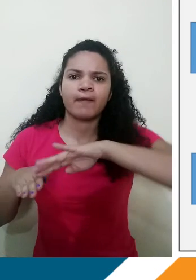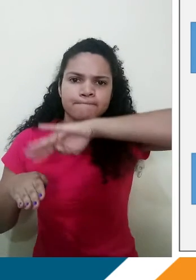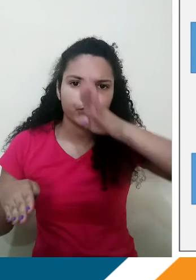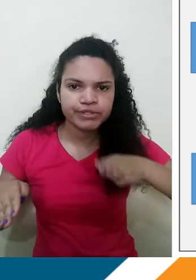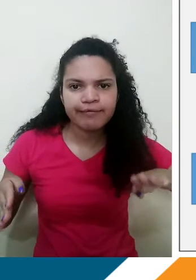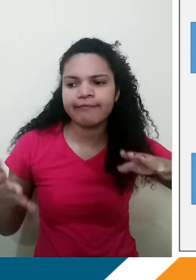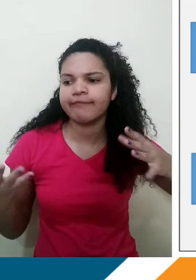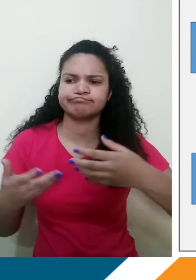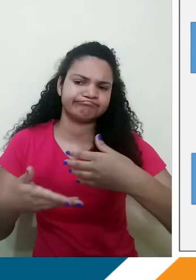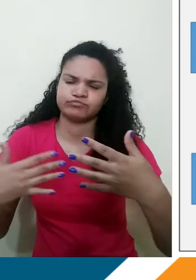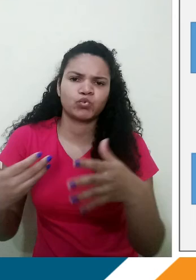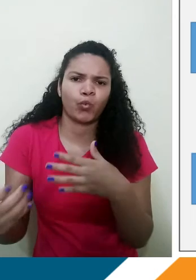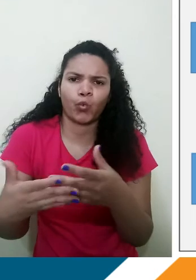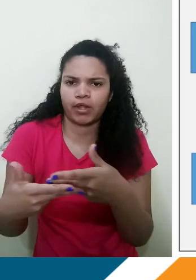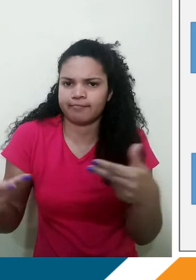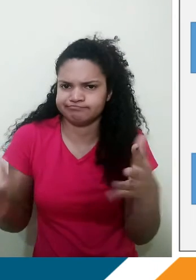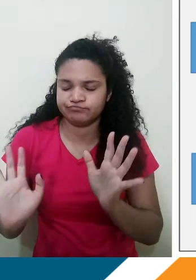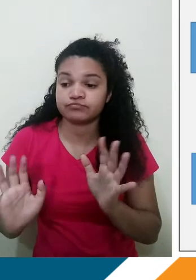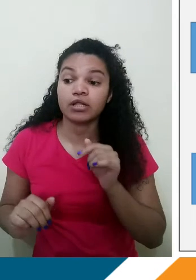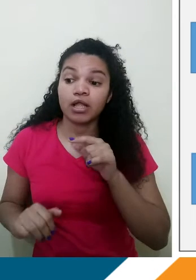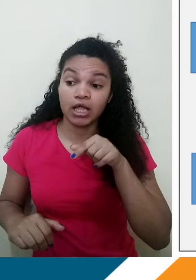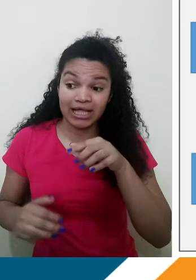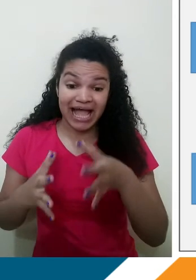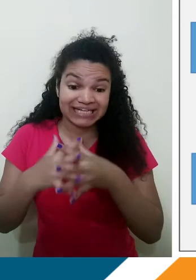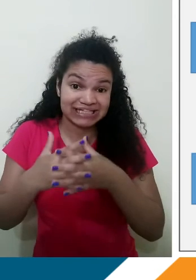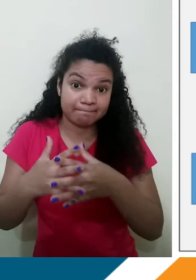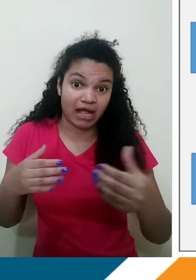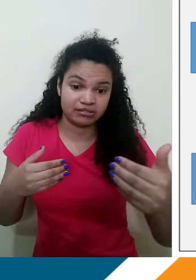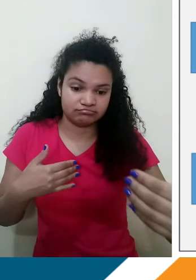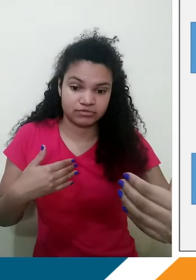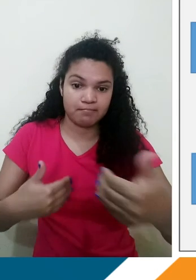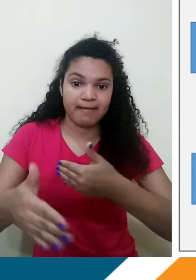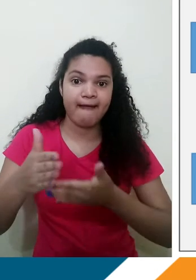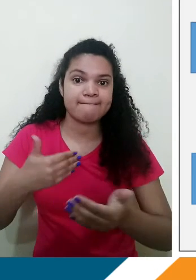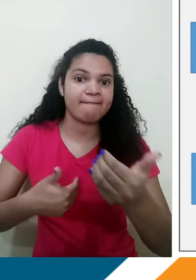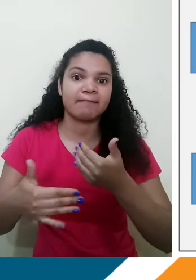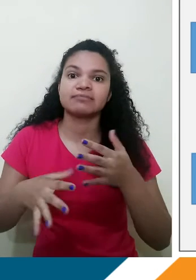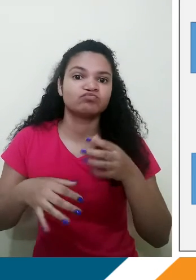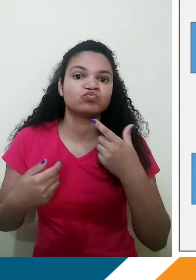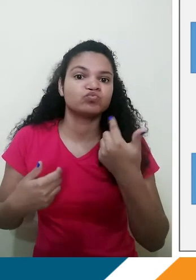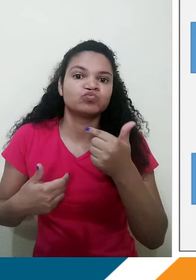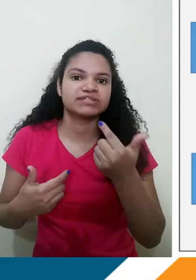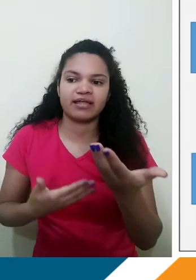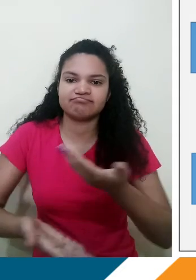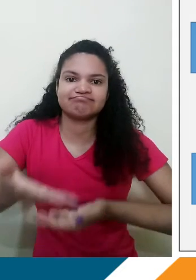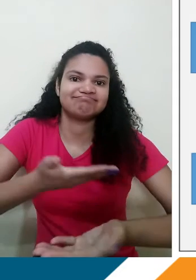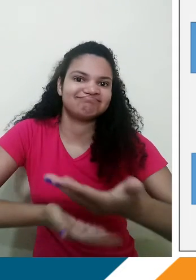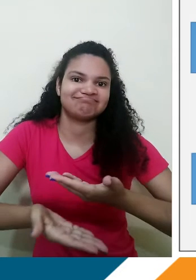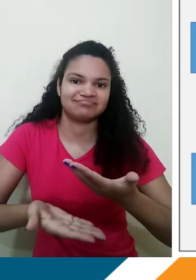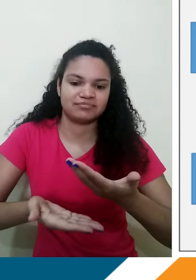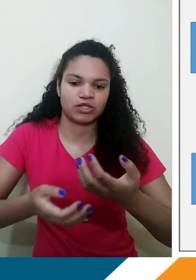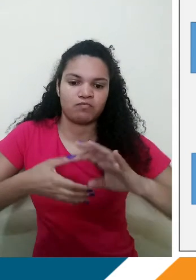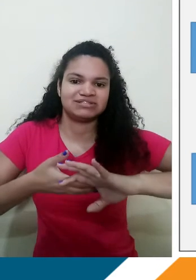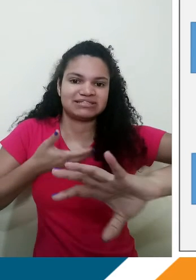a reprodução entre essas populações separadas. Essas diferenças acumulam e, com o passar do tempo, nós temos a